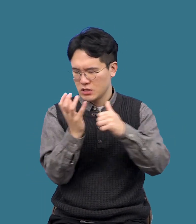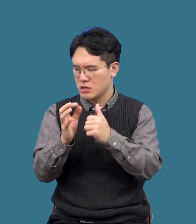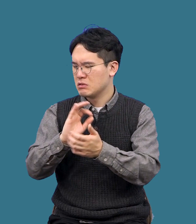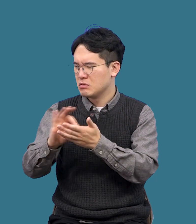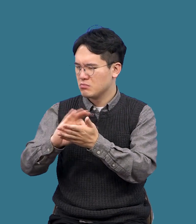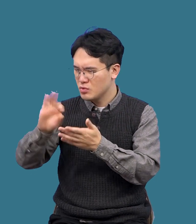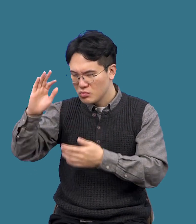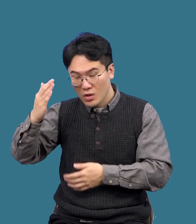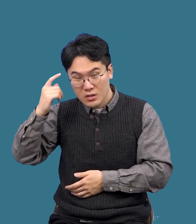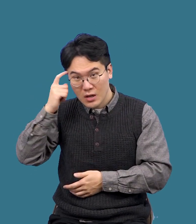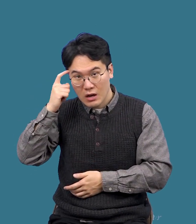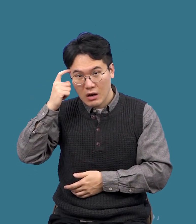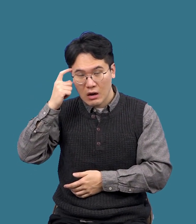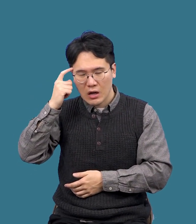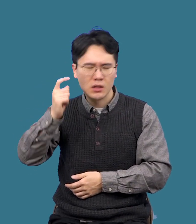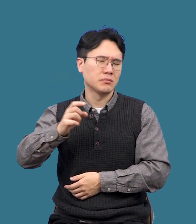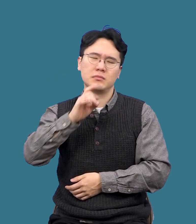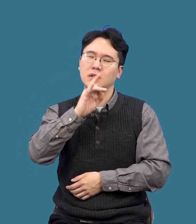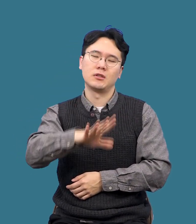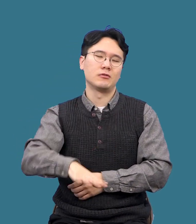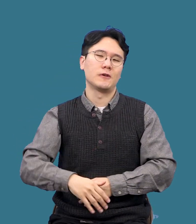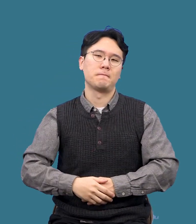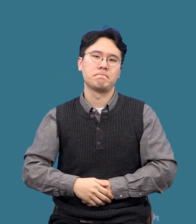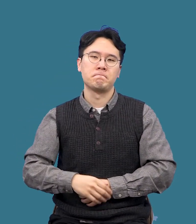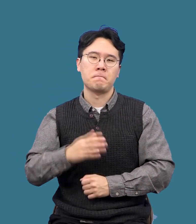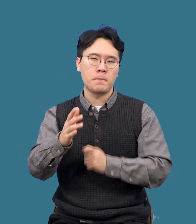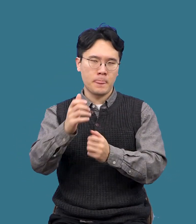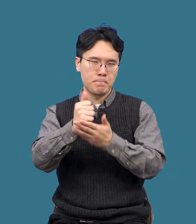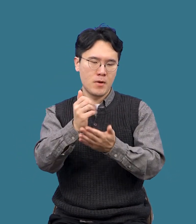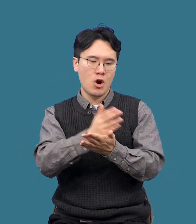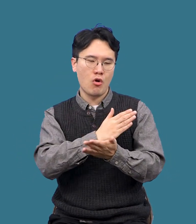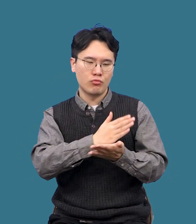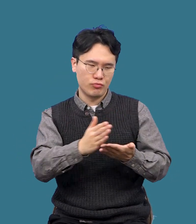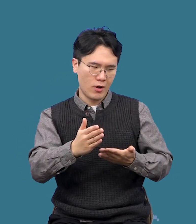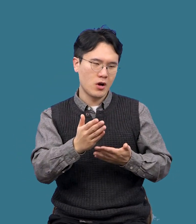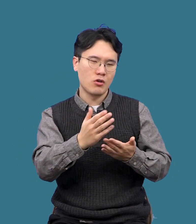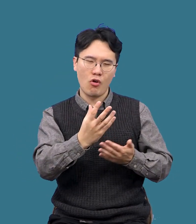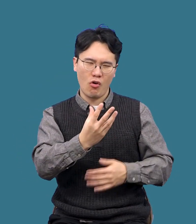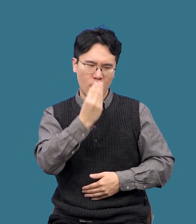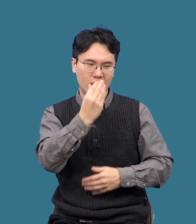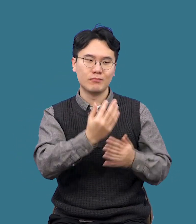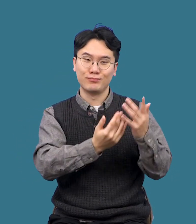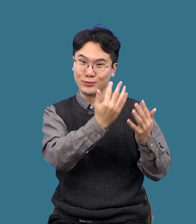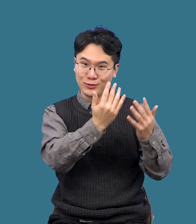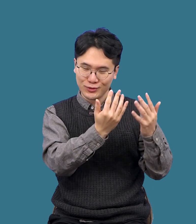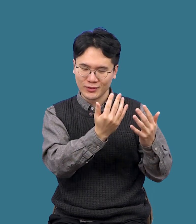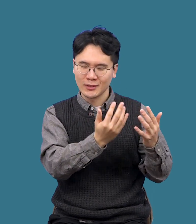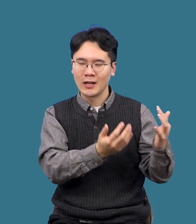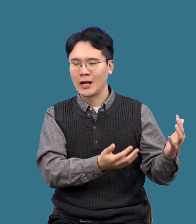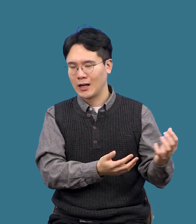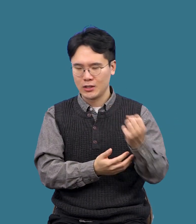불, 그 불을 가지고 하나님을 섬겨야 했던 것입니다.